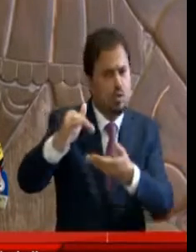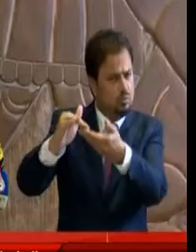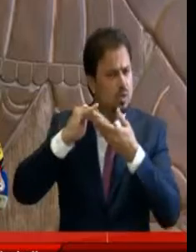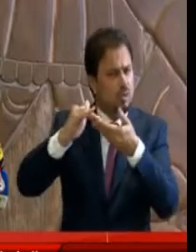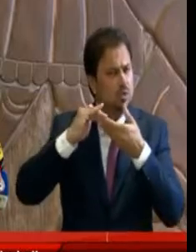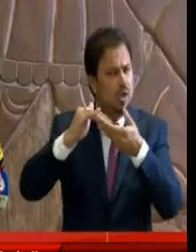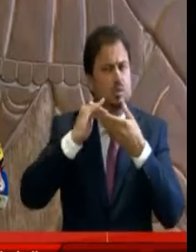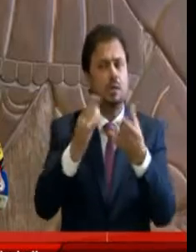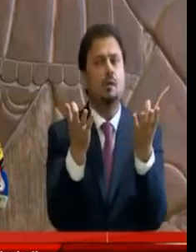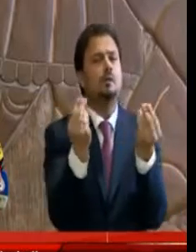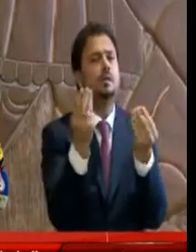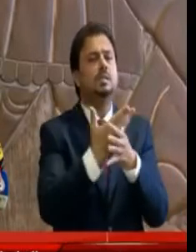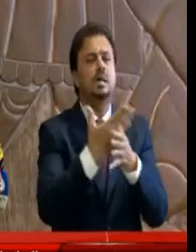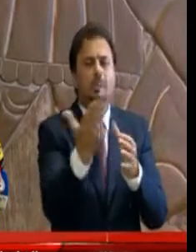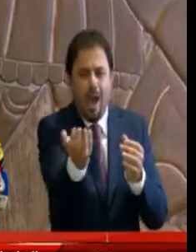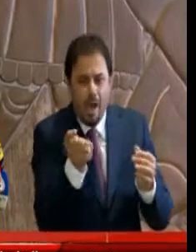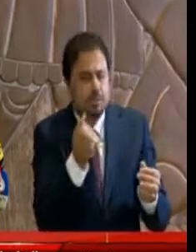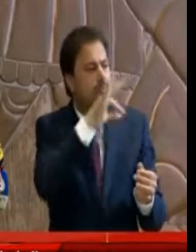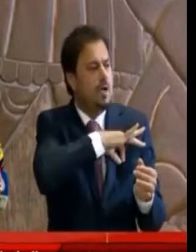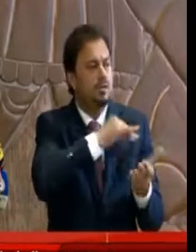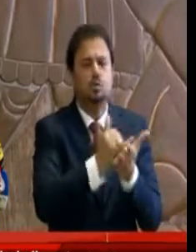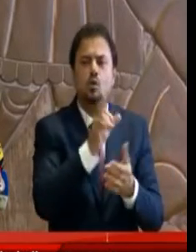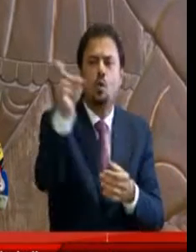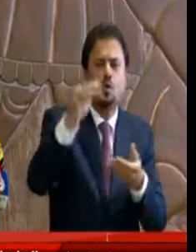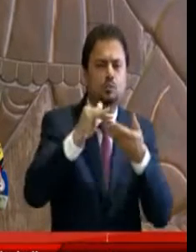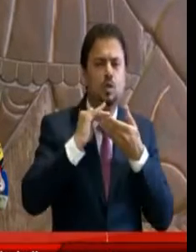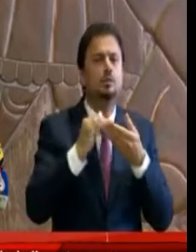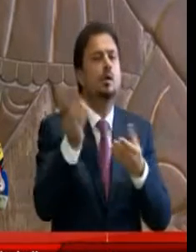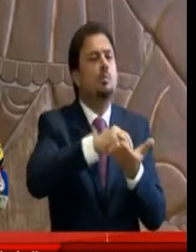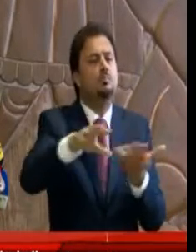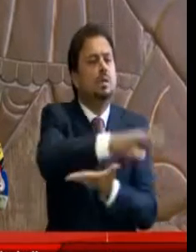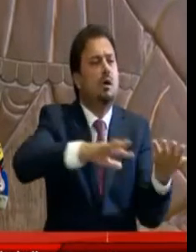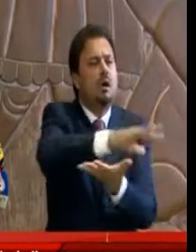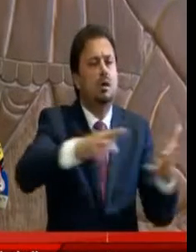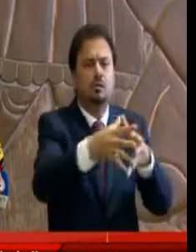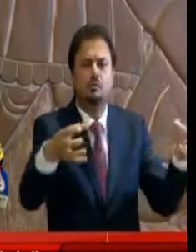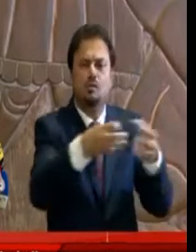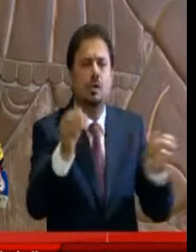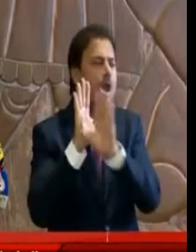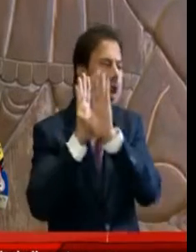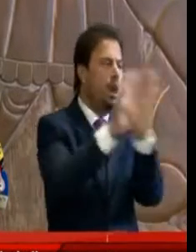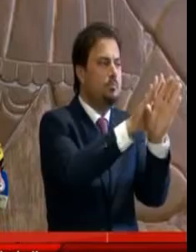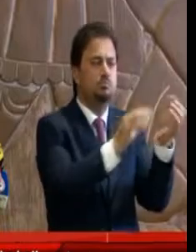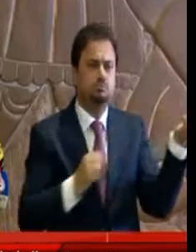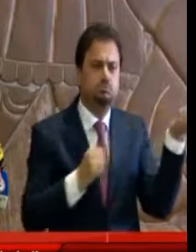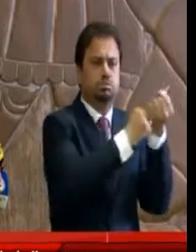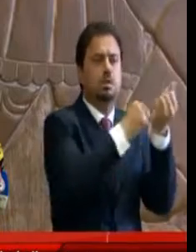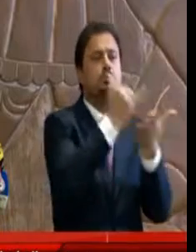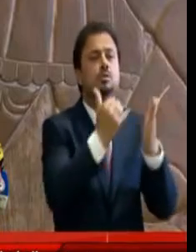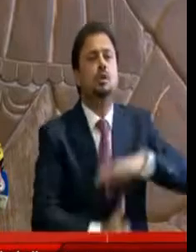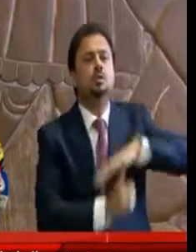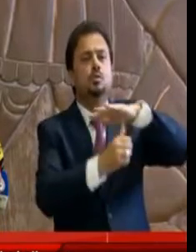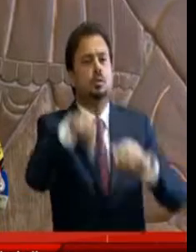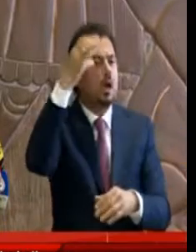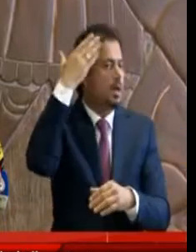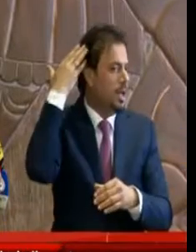ساعدونا بكل ما نحتاج وكل معارضنا كانت تحل بشكل سريع. دعم كبير من السيد رئيس الوزراء القائد العام